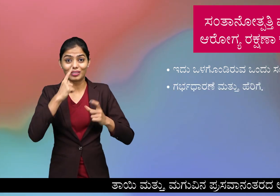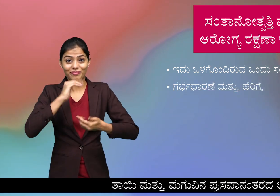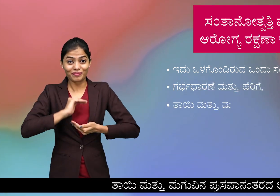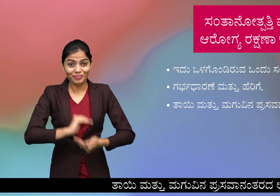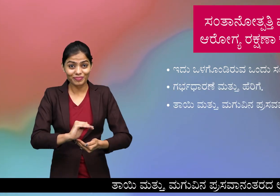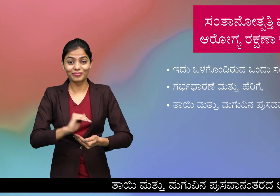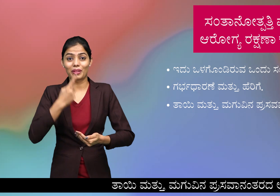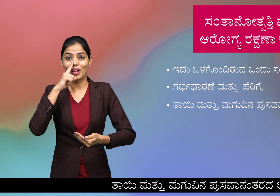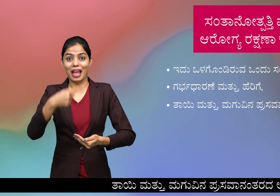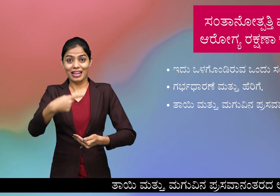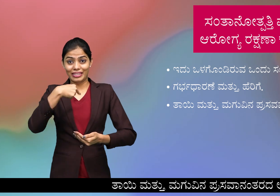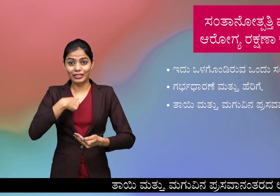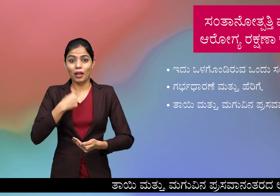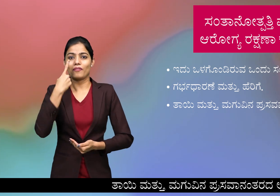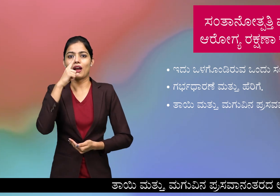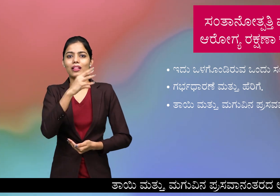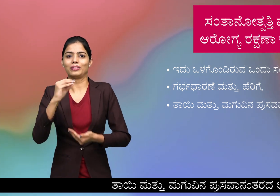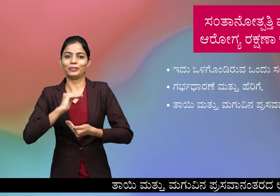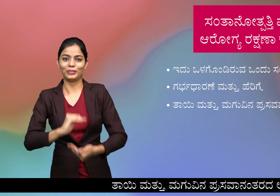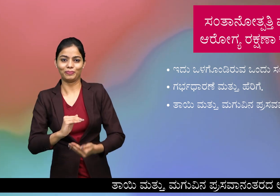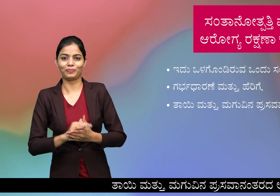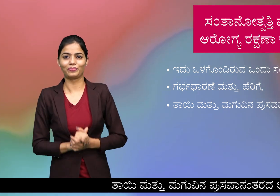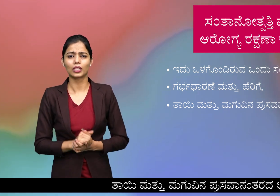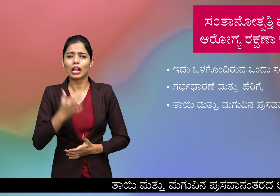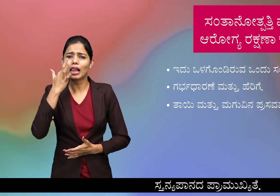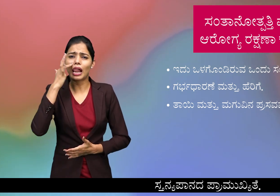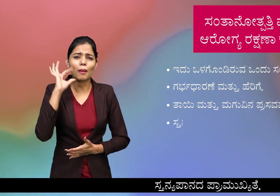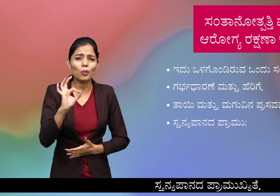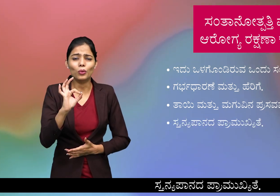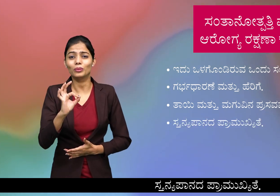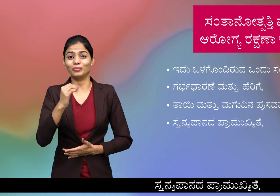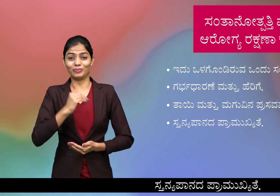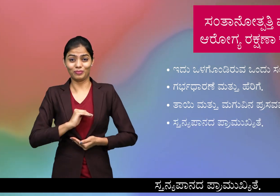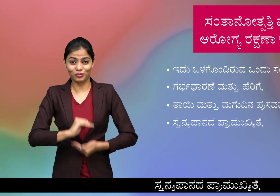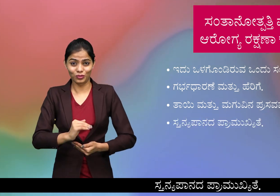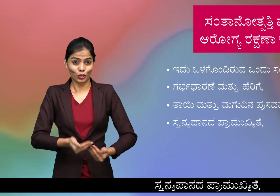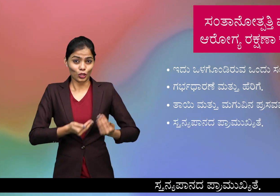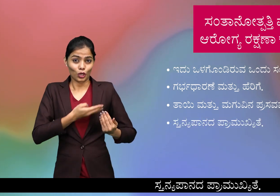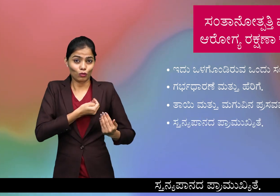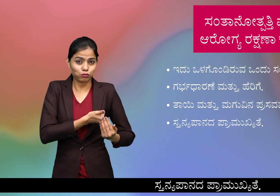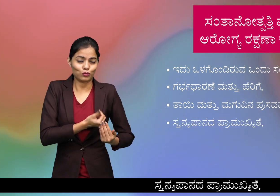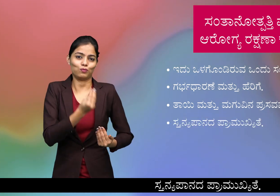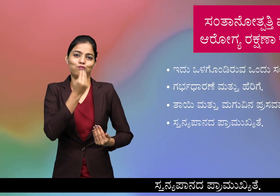ತಾಯಿ ಮತ್ತು ಮಗುವಿನ ಪ್ರಸವಾನಂತರದ ಆರೈಕೆ, ಸ್ತನಪಾನದ ಪ್ರಾಮುಖ್ಯತೆ,